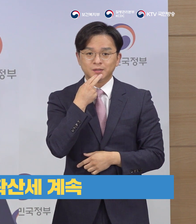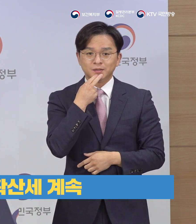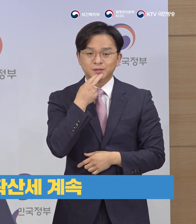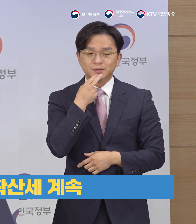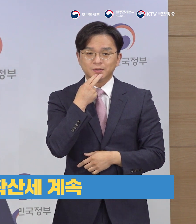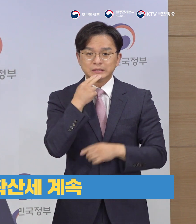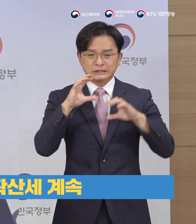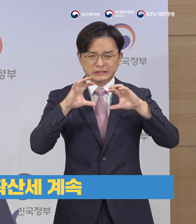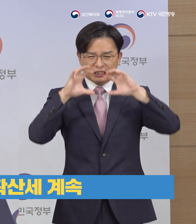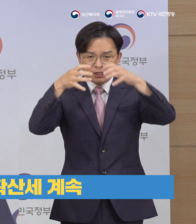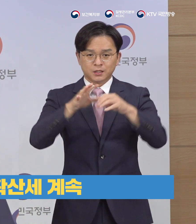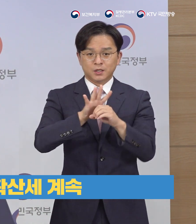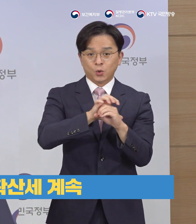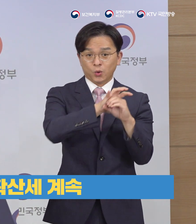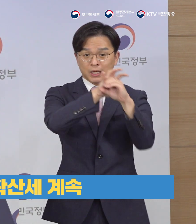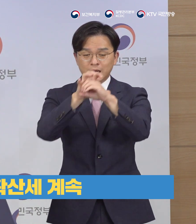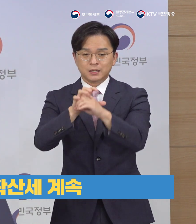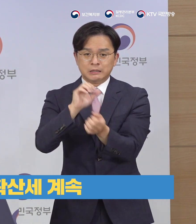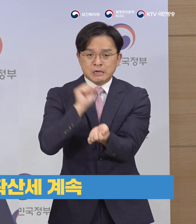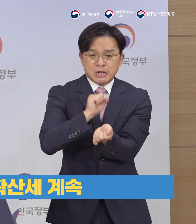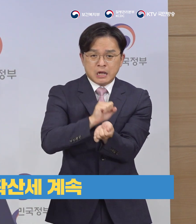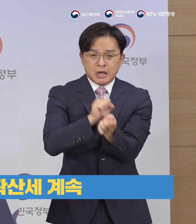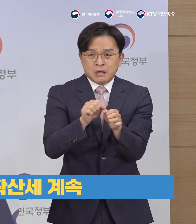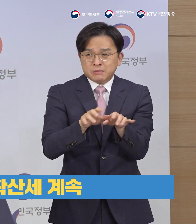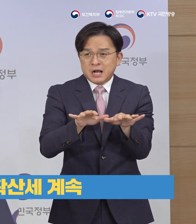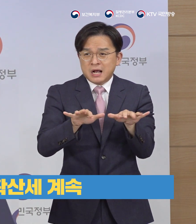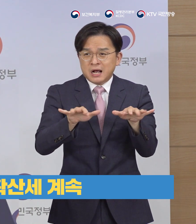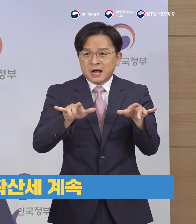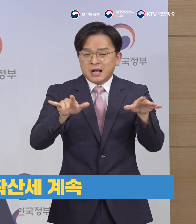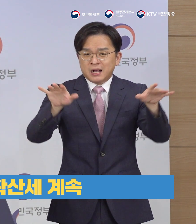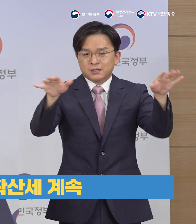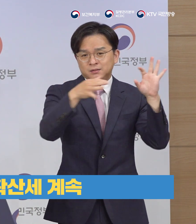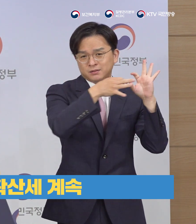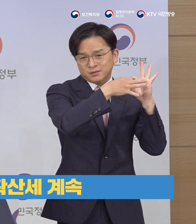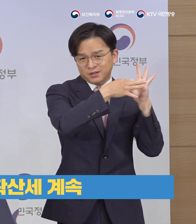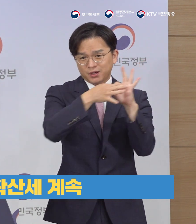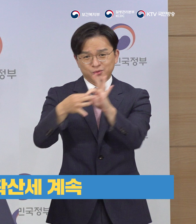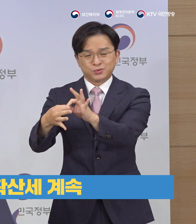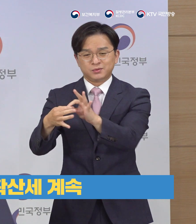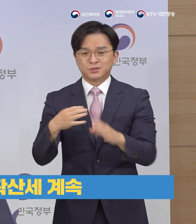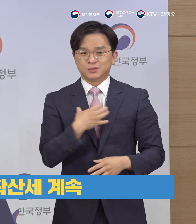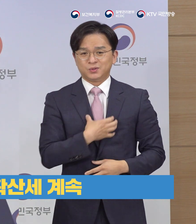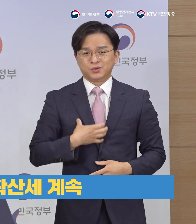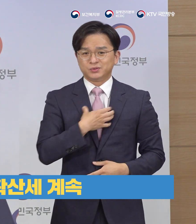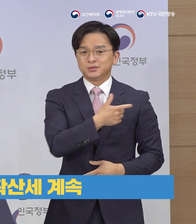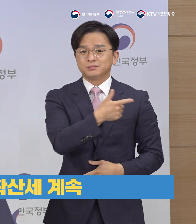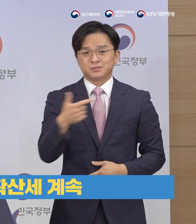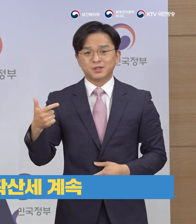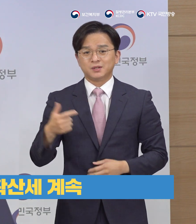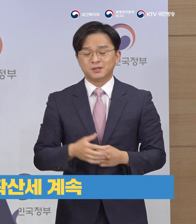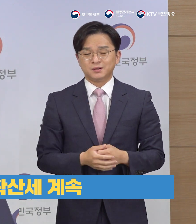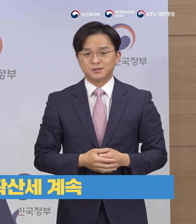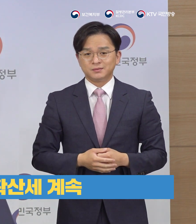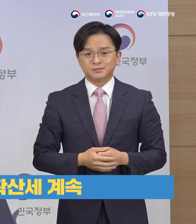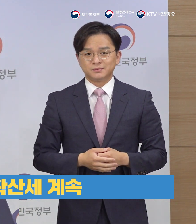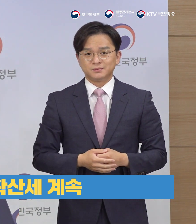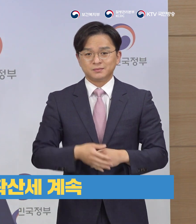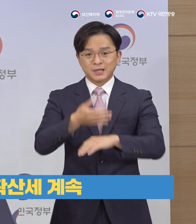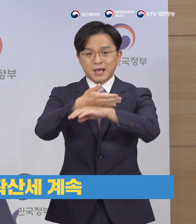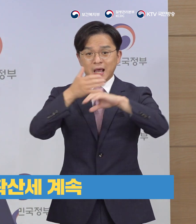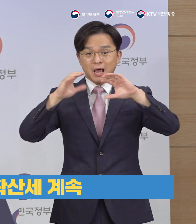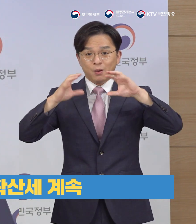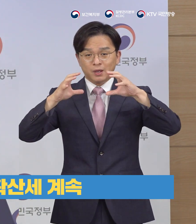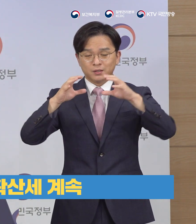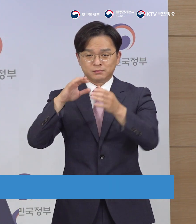있고 유행이 안정화되는 지역을 찾기 어려울 정도로 세계 모든 지역에서 확산 양상을 보이고